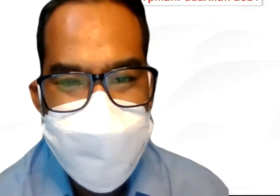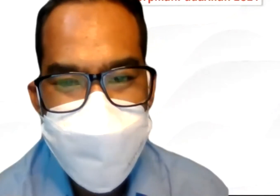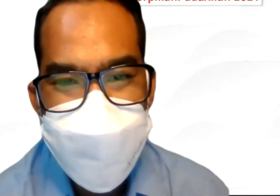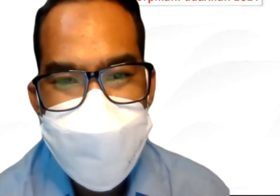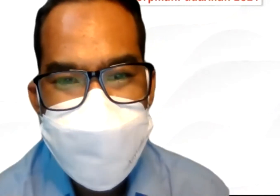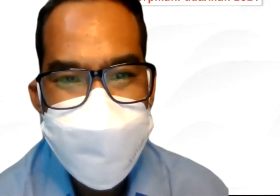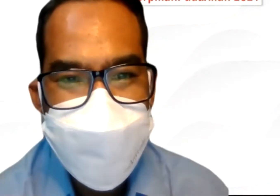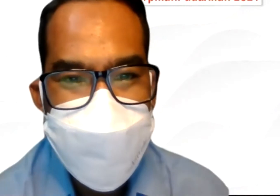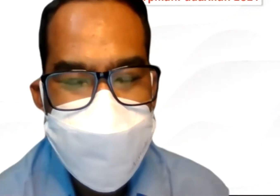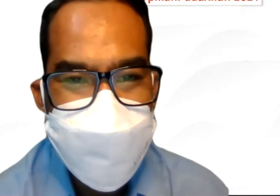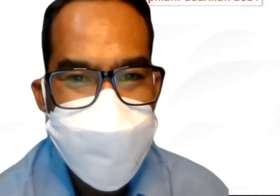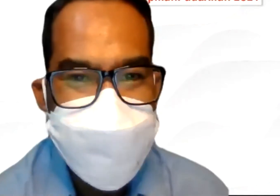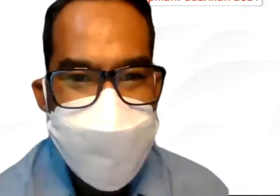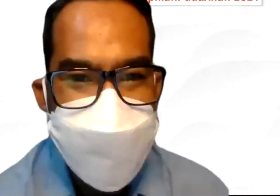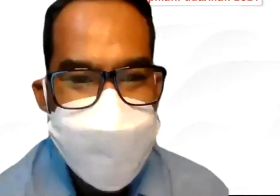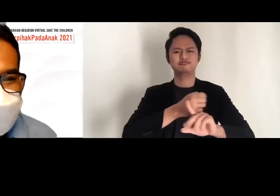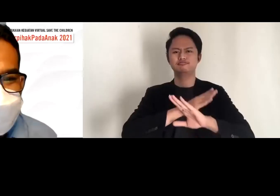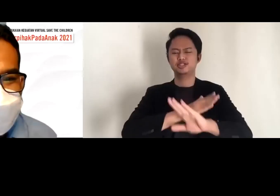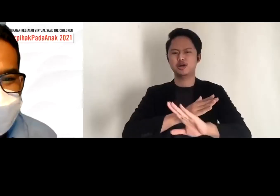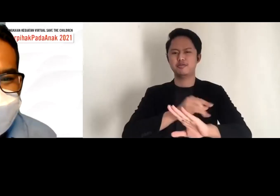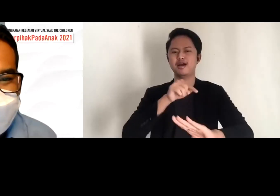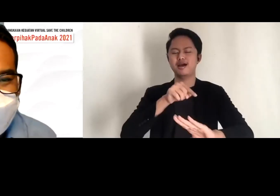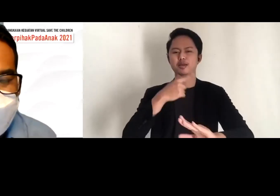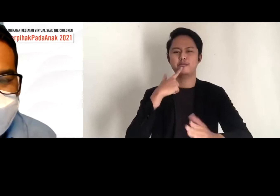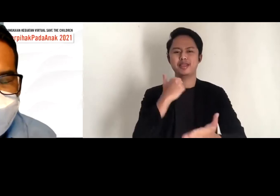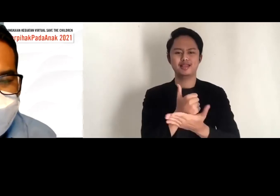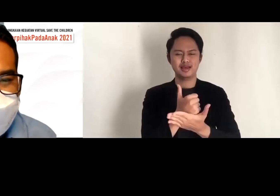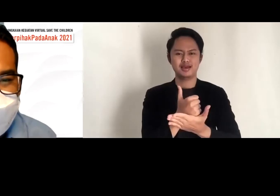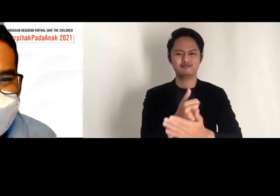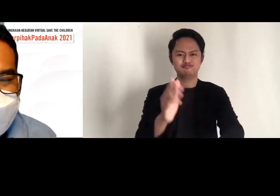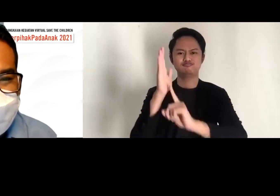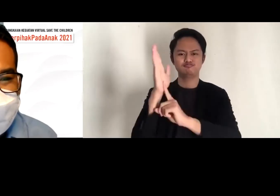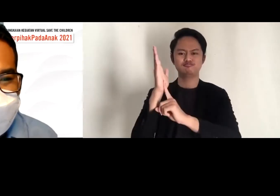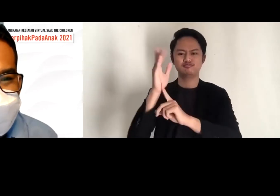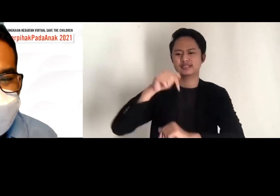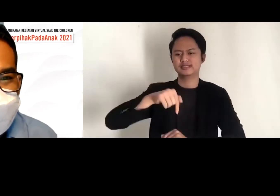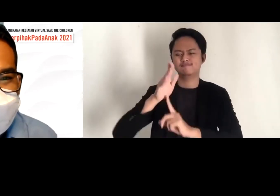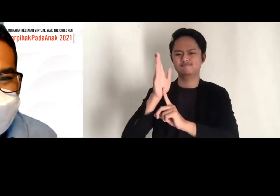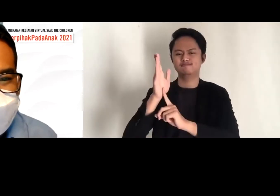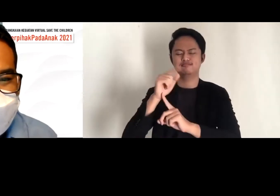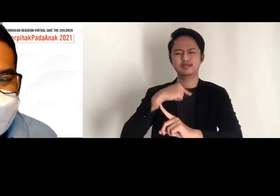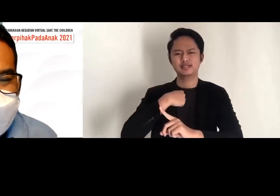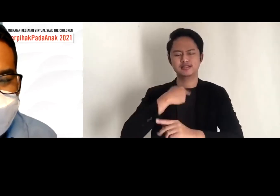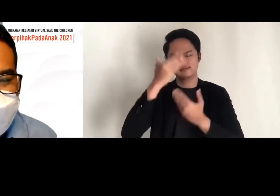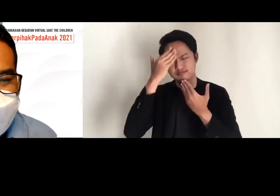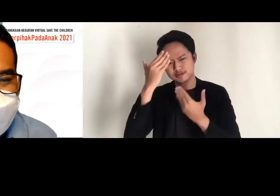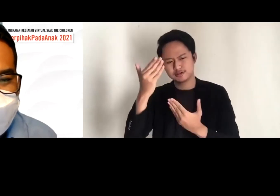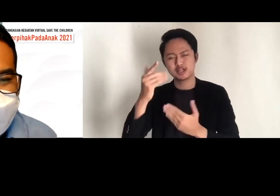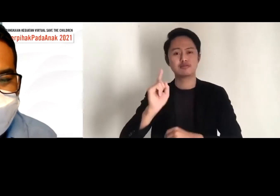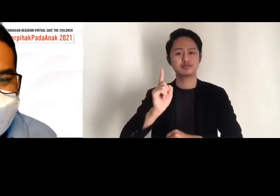Ya, stop kekerasan pada anak itu yang menjadi esensi dari webinar kita kali ini. Saya bersyukur ketika anak-anak